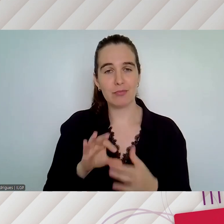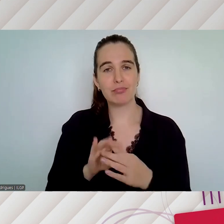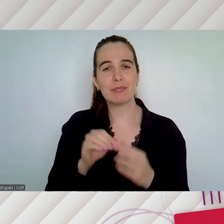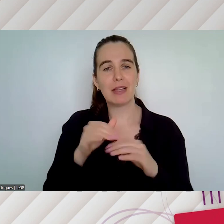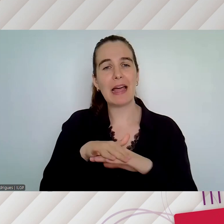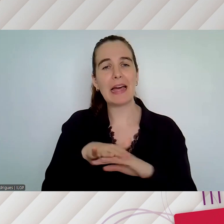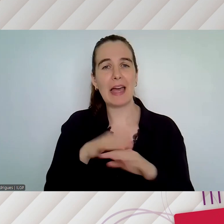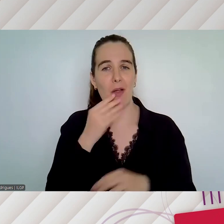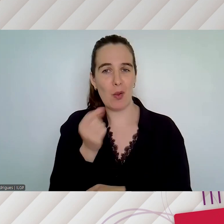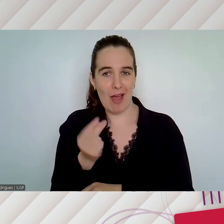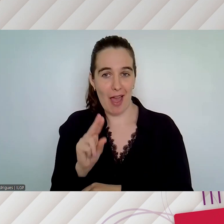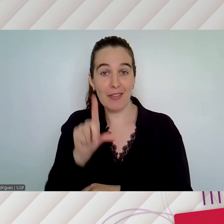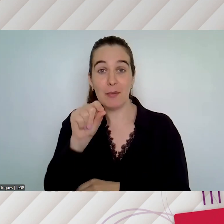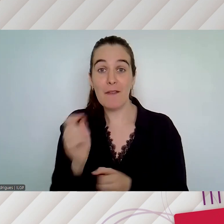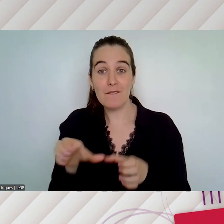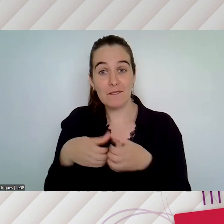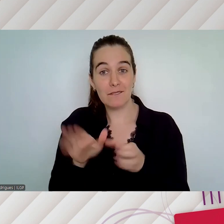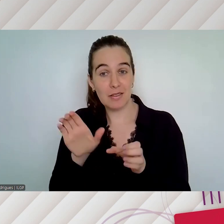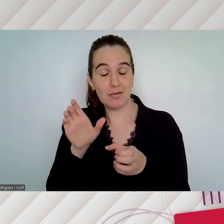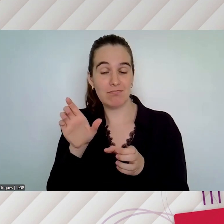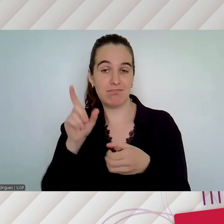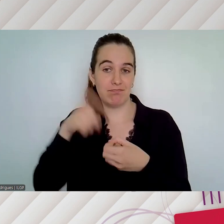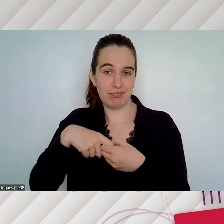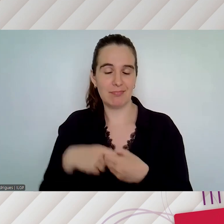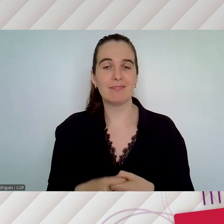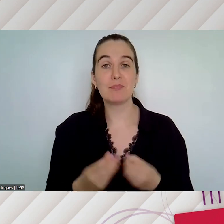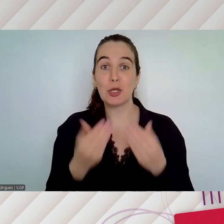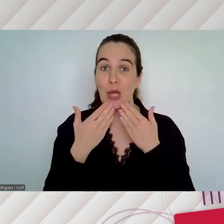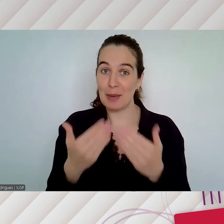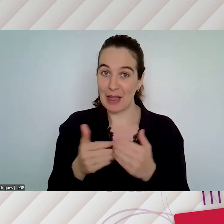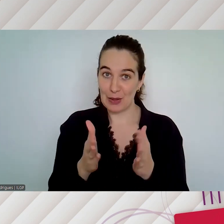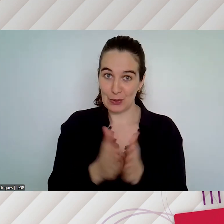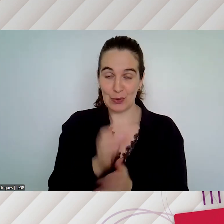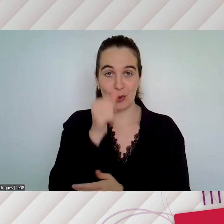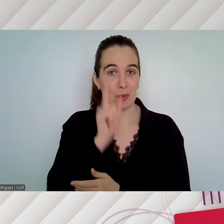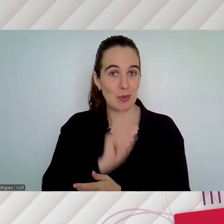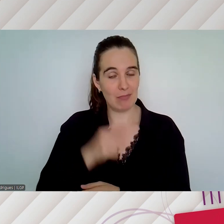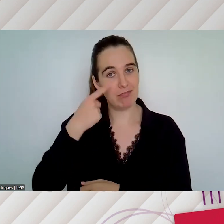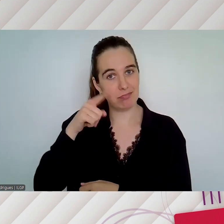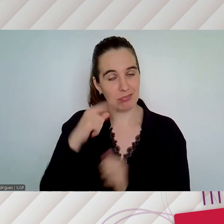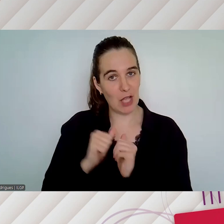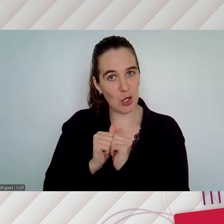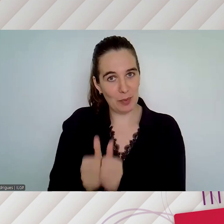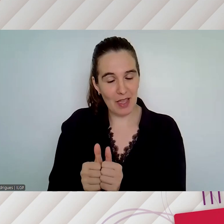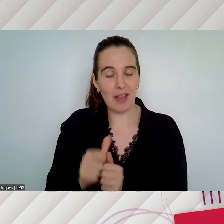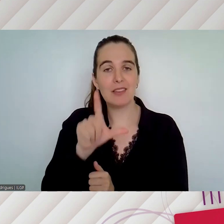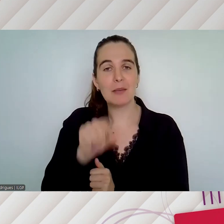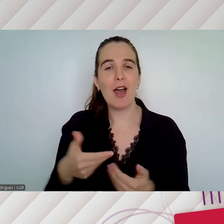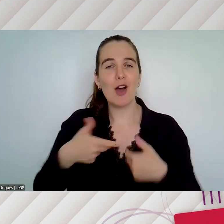a tornar-se membro desta comunidade. Muito obrigada a todos e a todas que nos acompanharam e nos ajudaram a